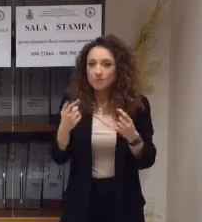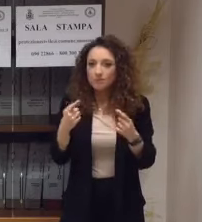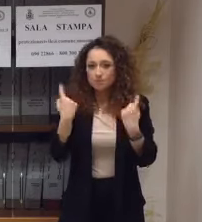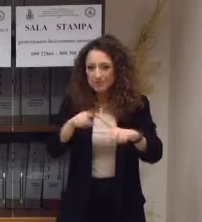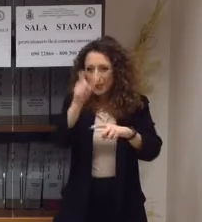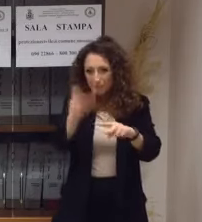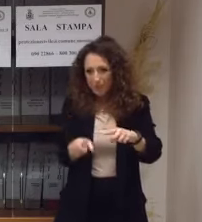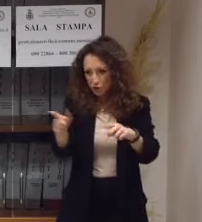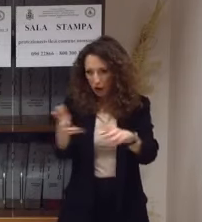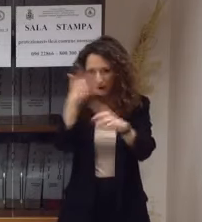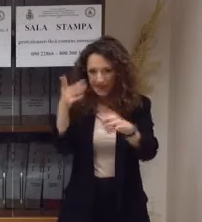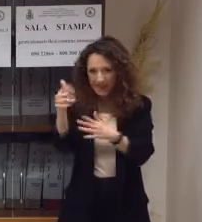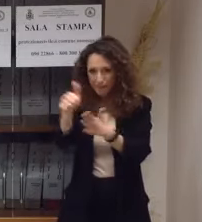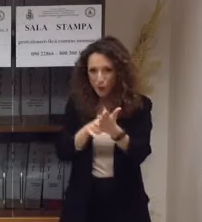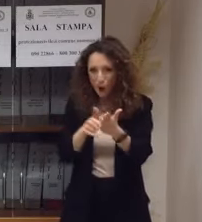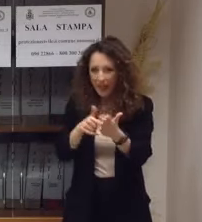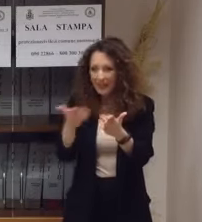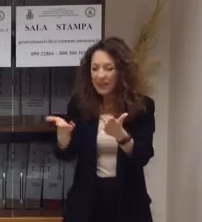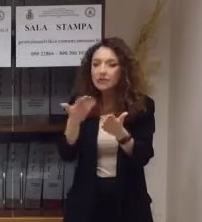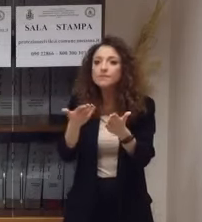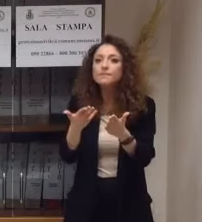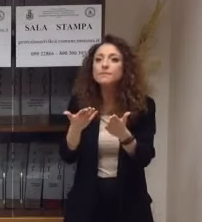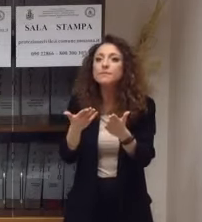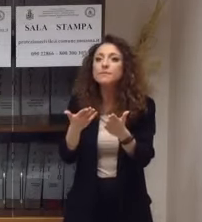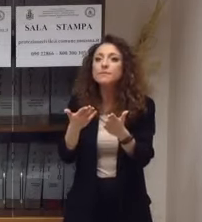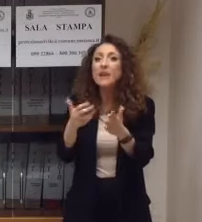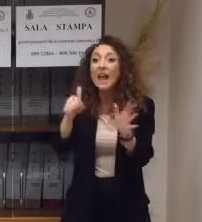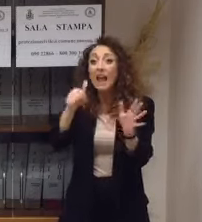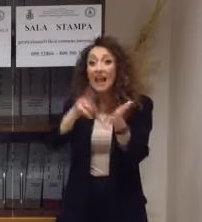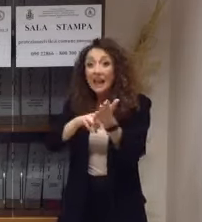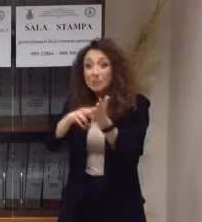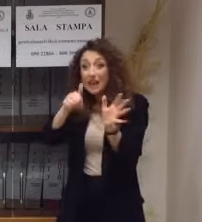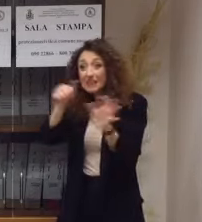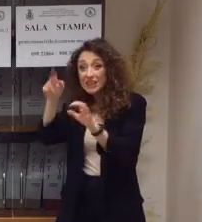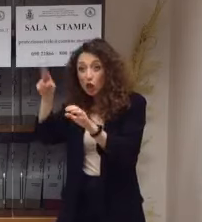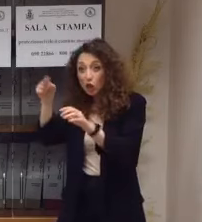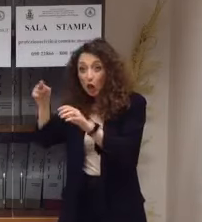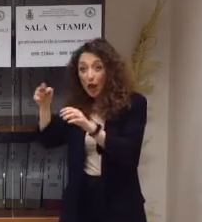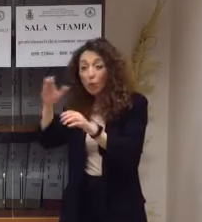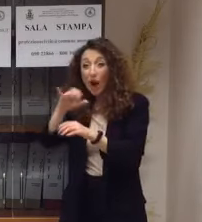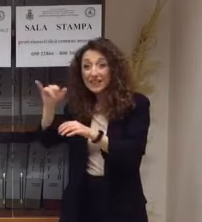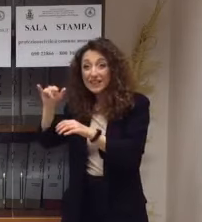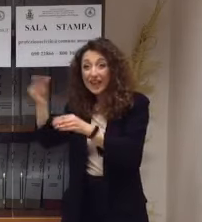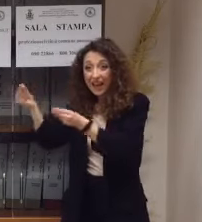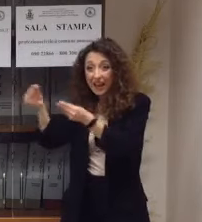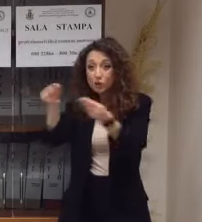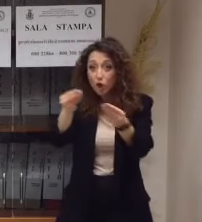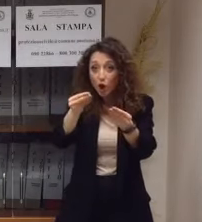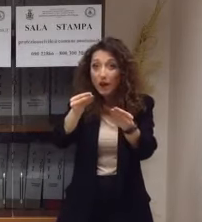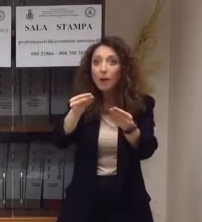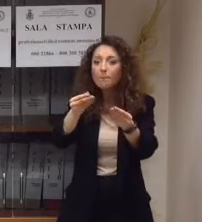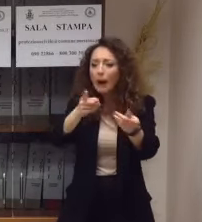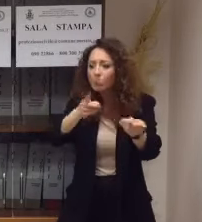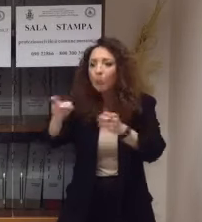posso pretendere che nell'attesa che questo prenda i 600 euro, quelli della cassa integrazione, gli dico: